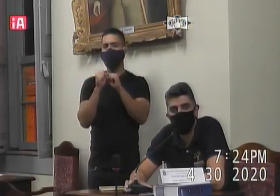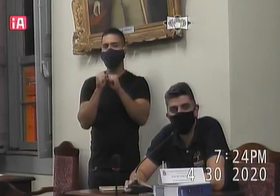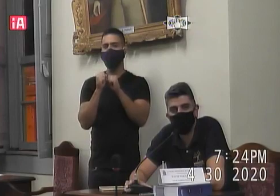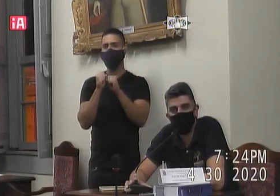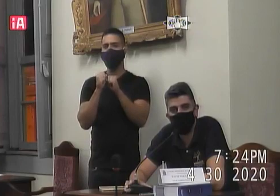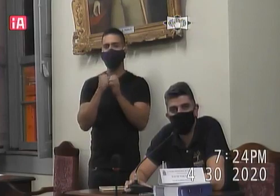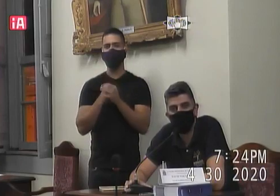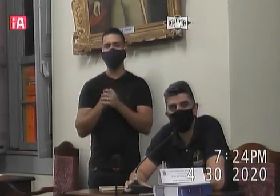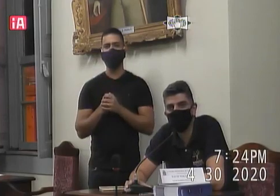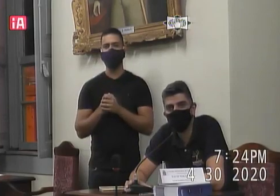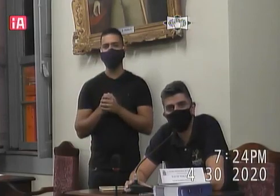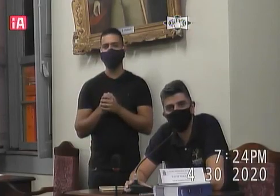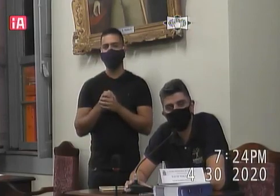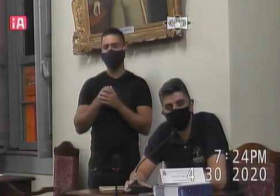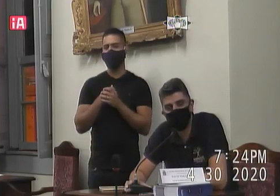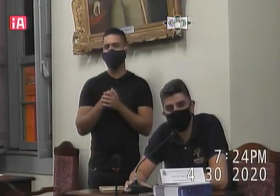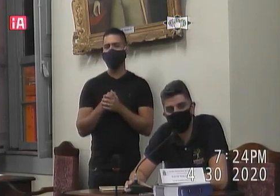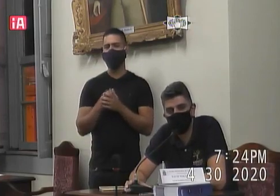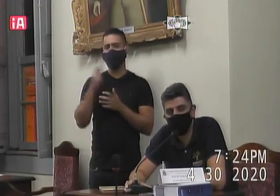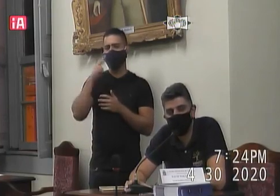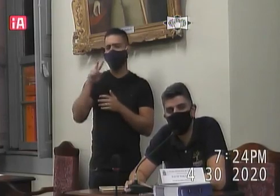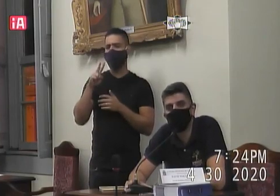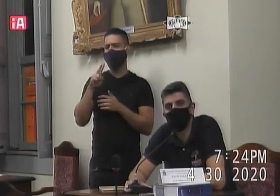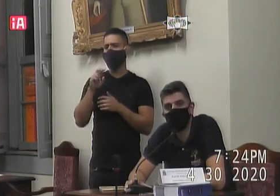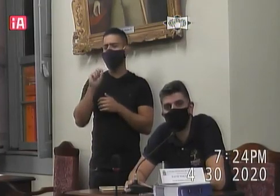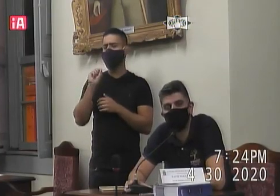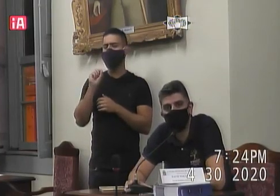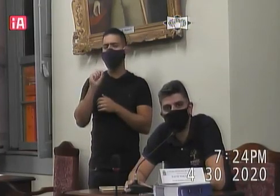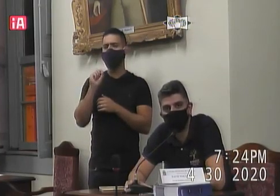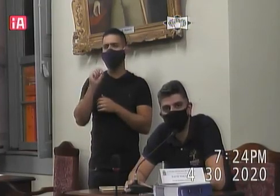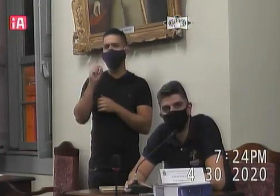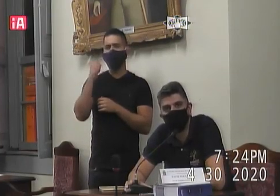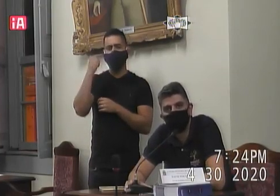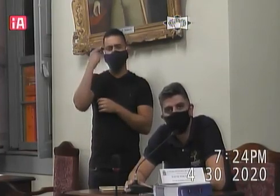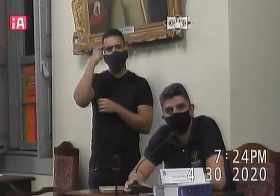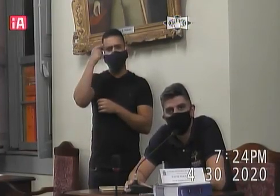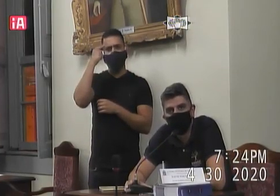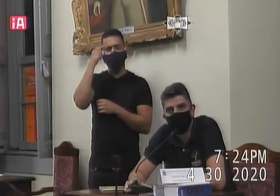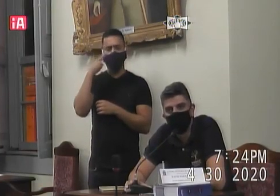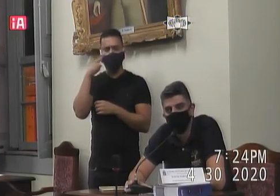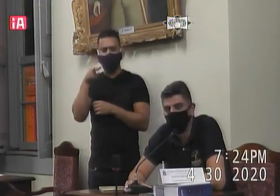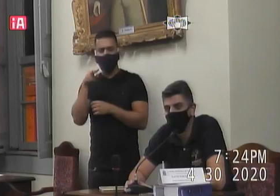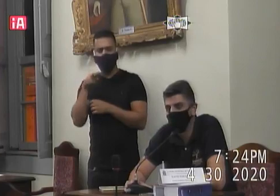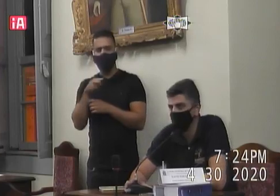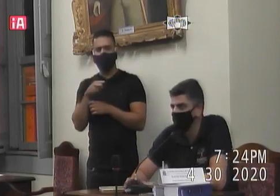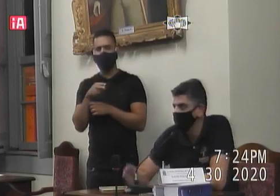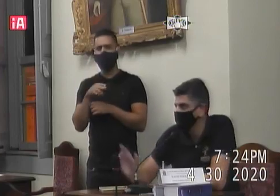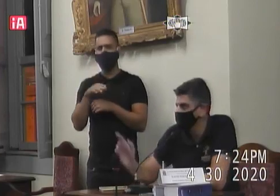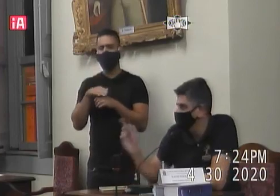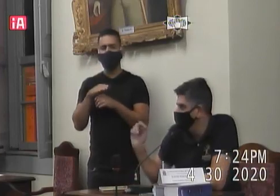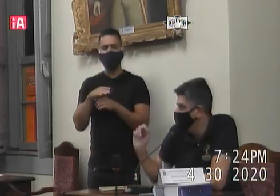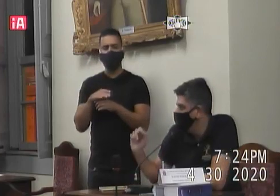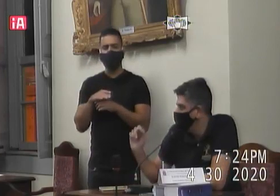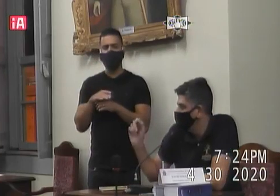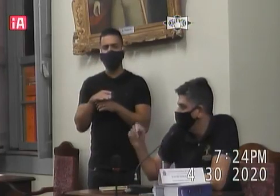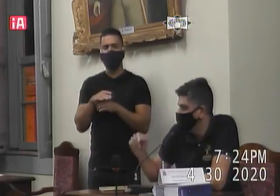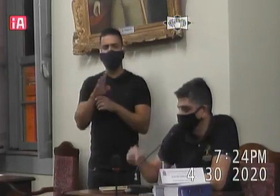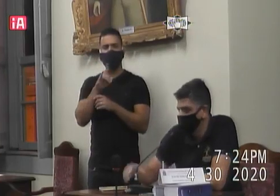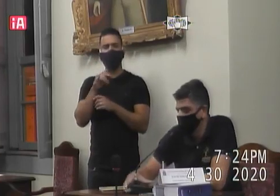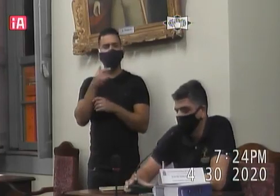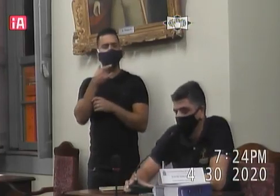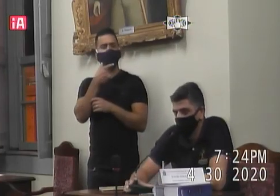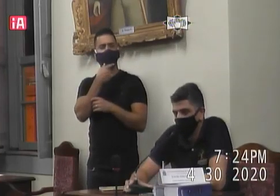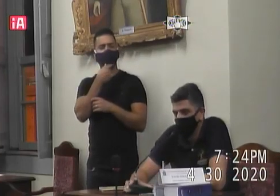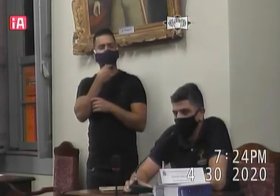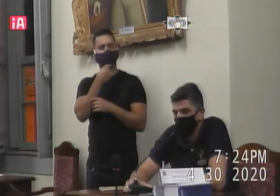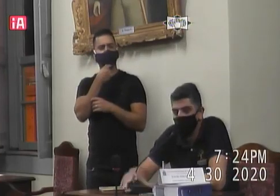por uma obra do destino, uma das cenas mais emblemáticas da minha vida. No dia em que aquele rapaz estava